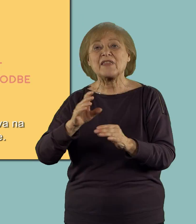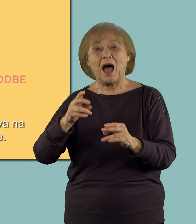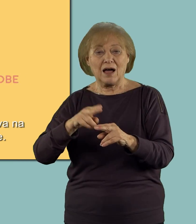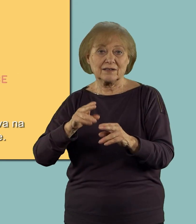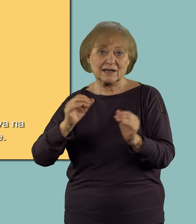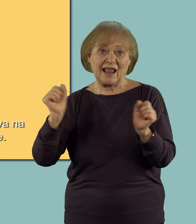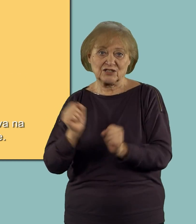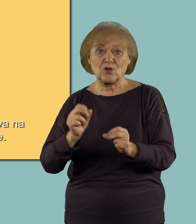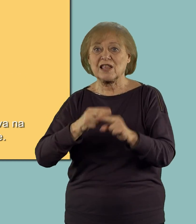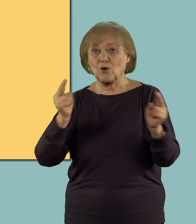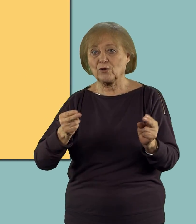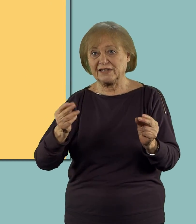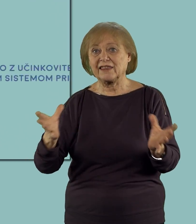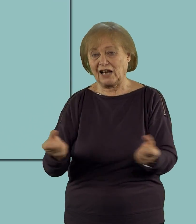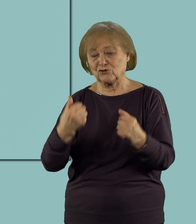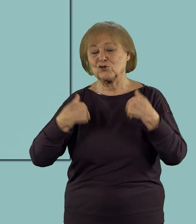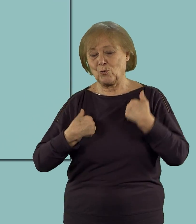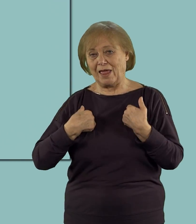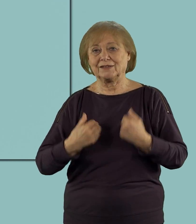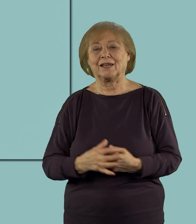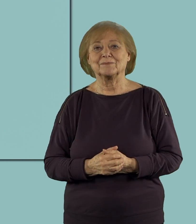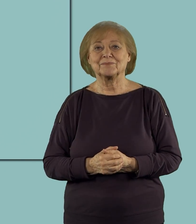nezgode in lahko reši življenje.